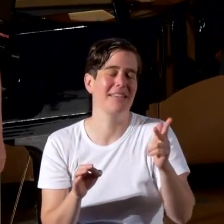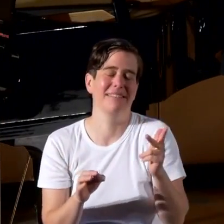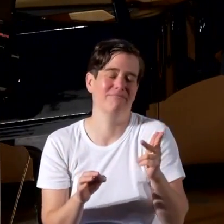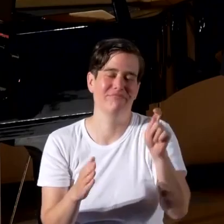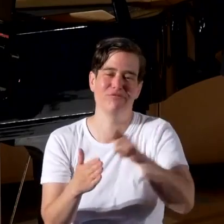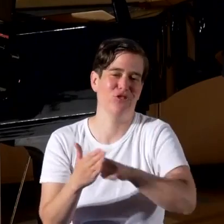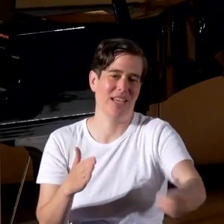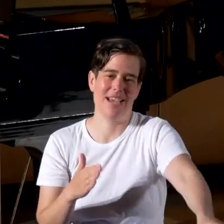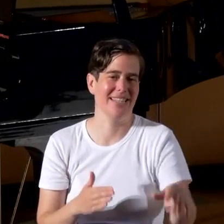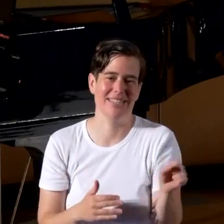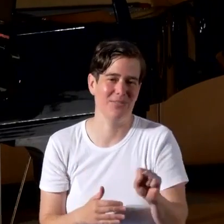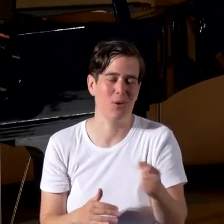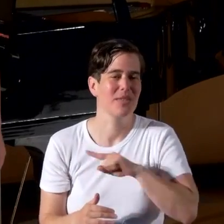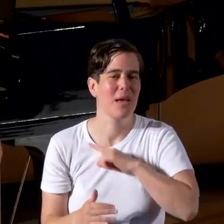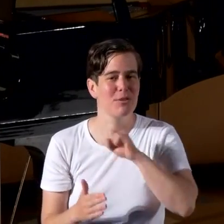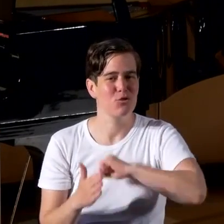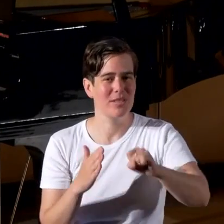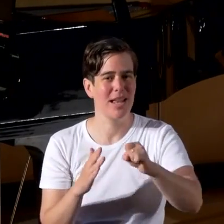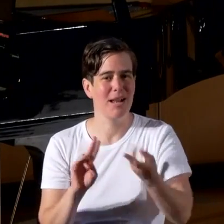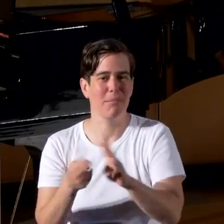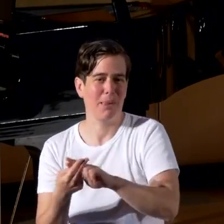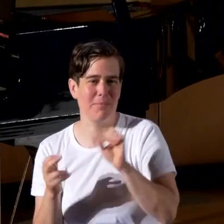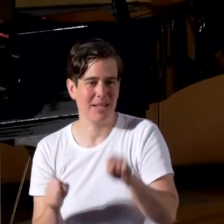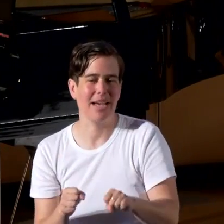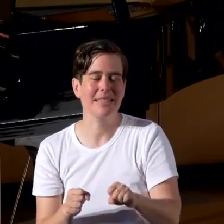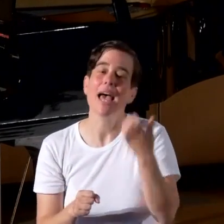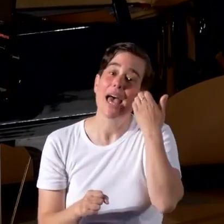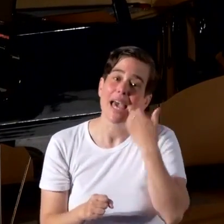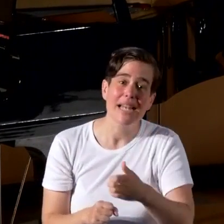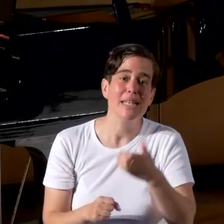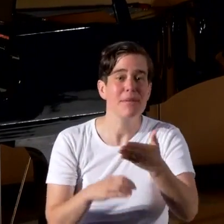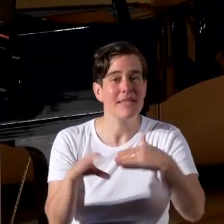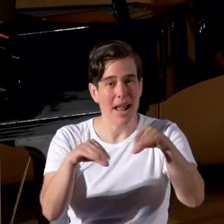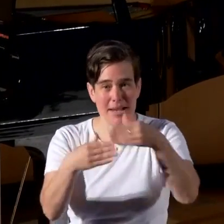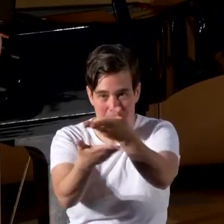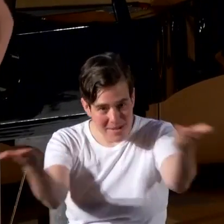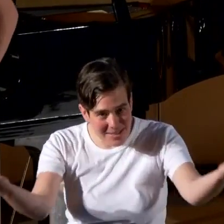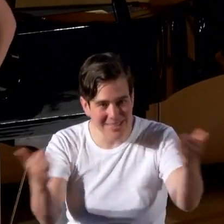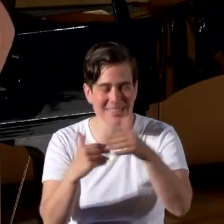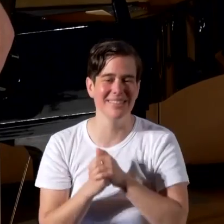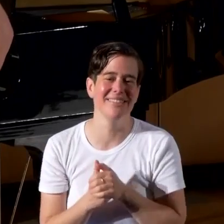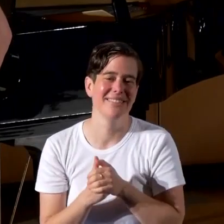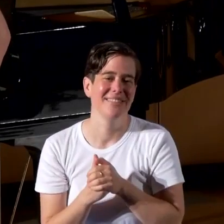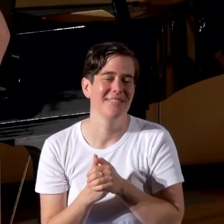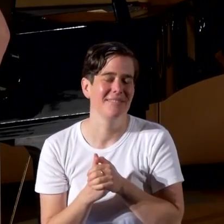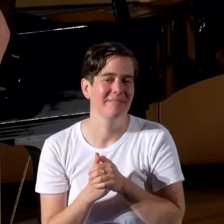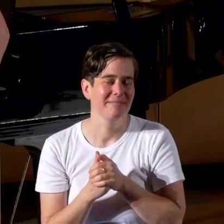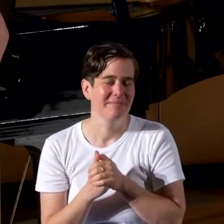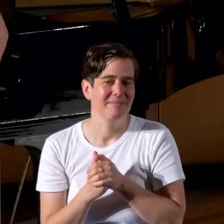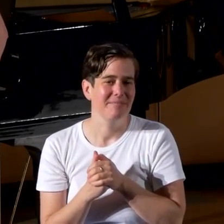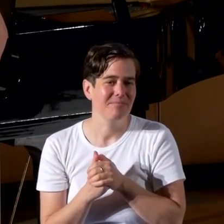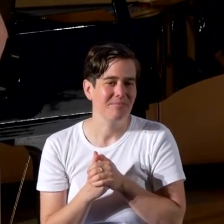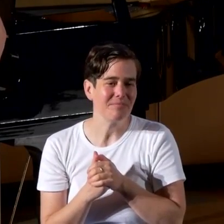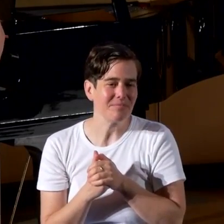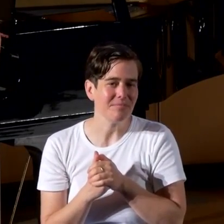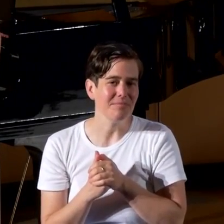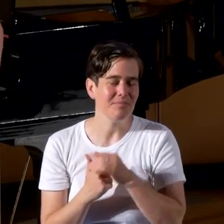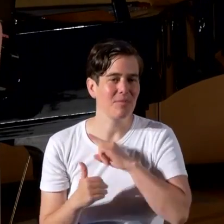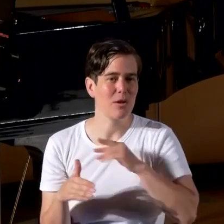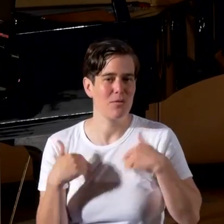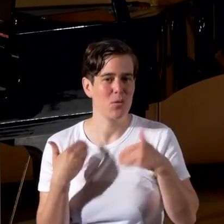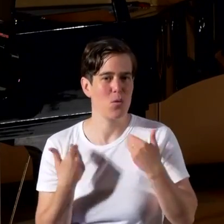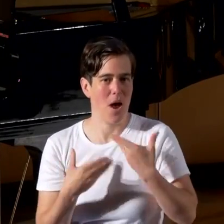weil bin ja schnell antizipierend. Also, liebe Teilnehmerinnen der positiven Begegnung, ich freue mich sehr, dass